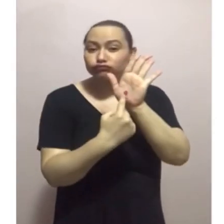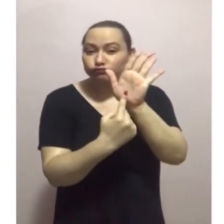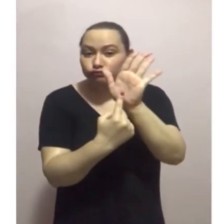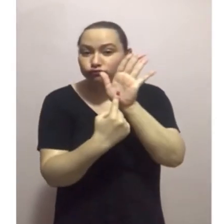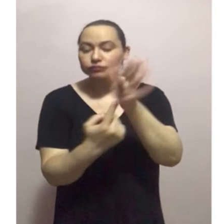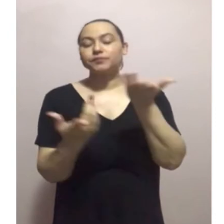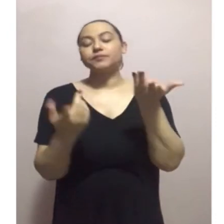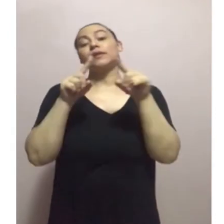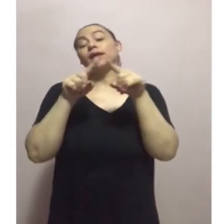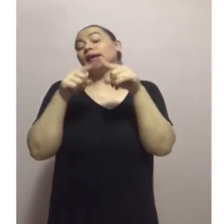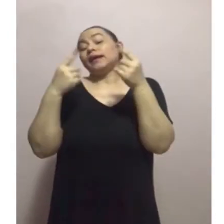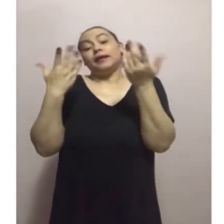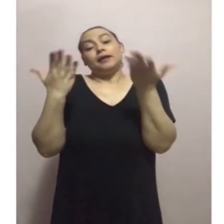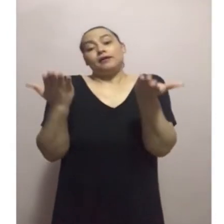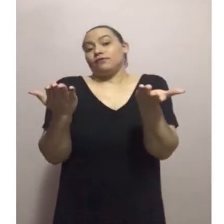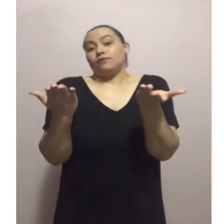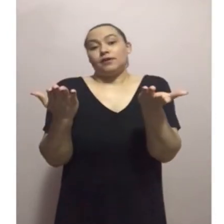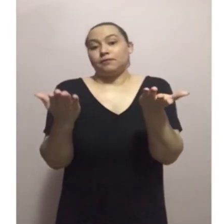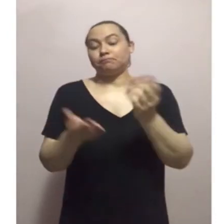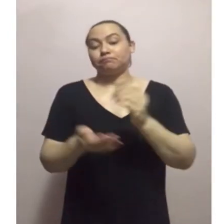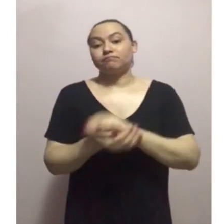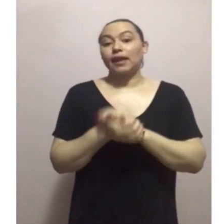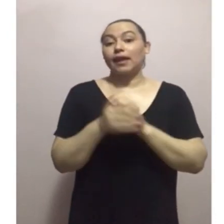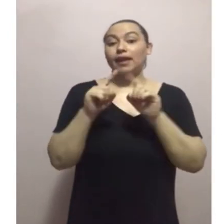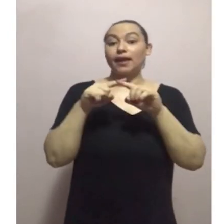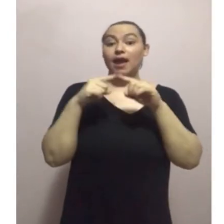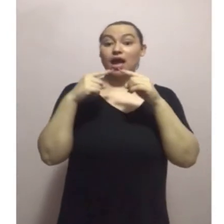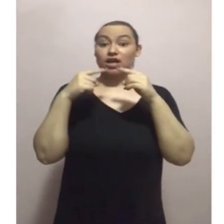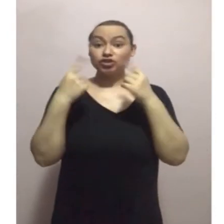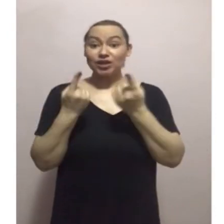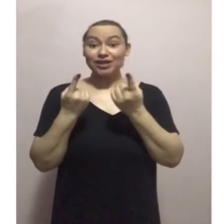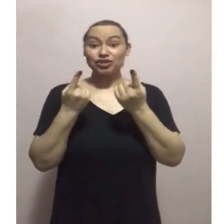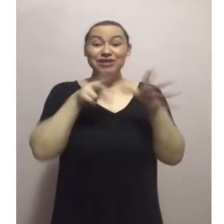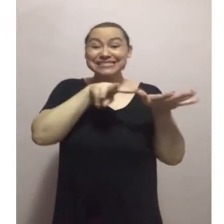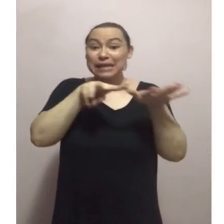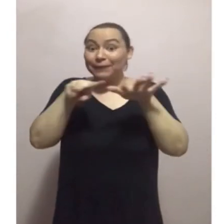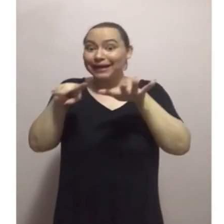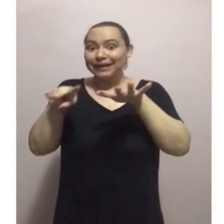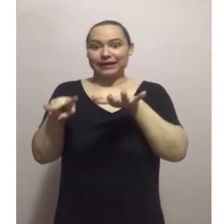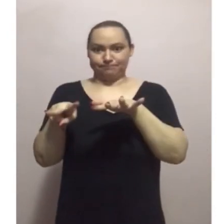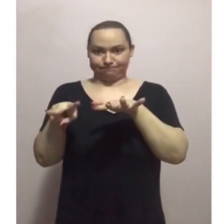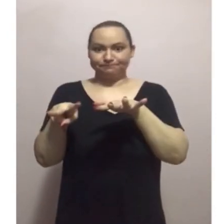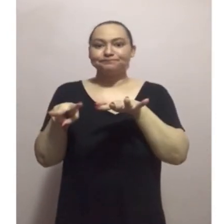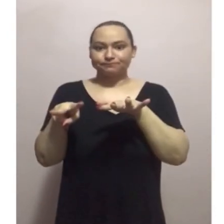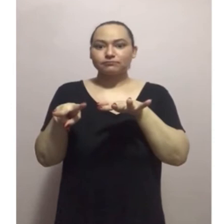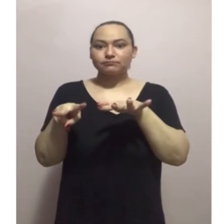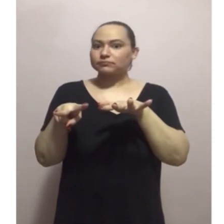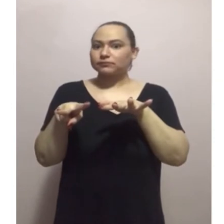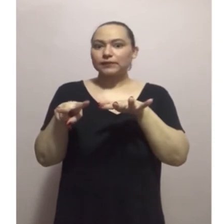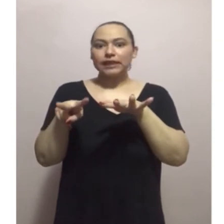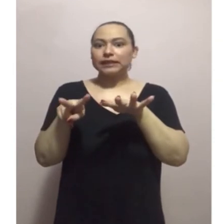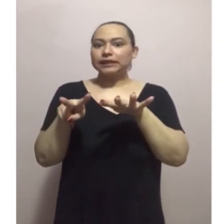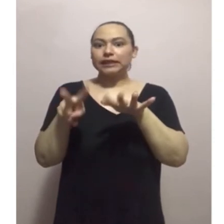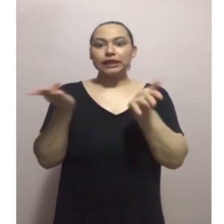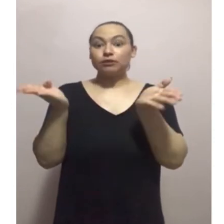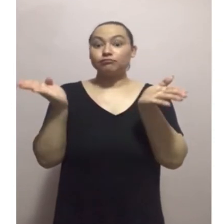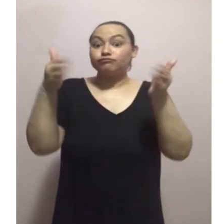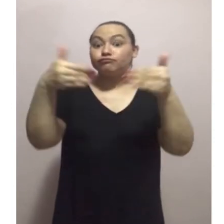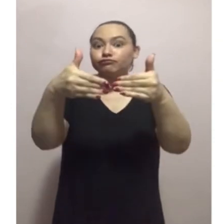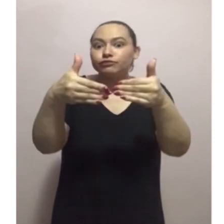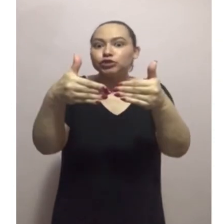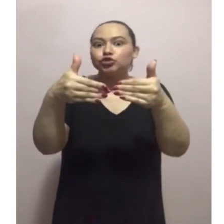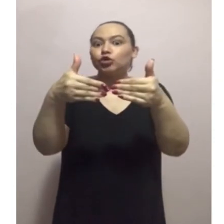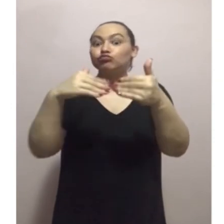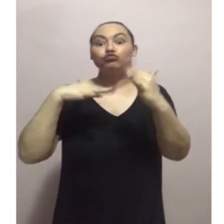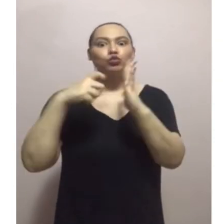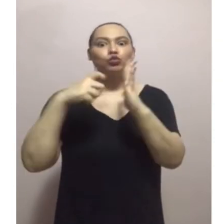Aham. Enfim, a gente estava com. Na semana que fechou tudo, né,